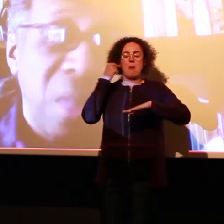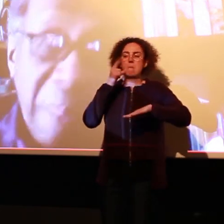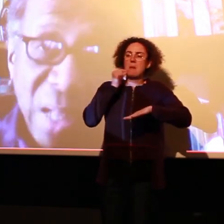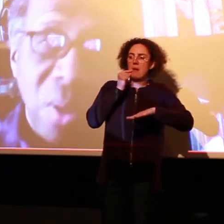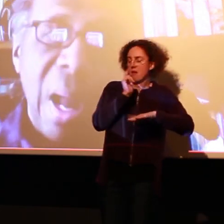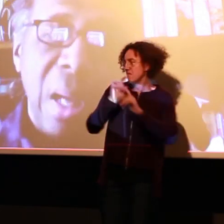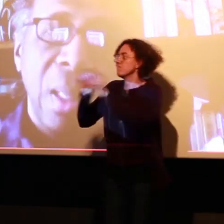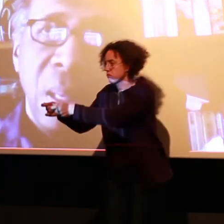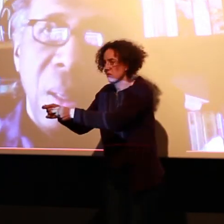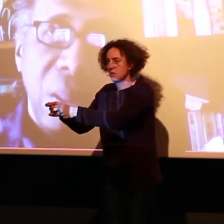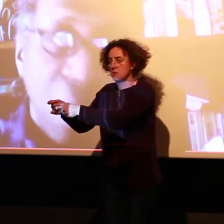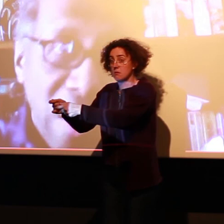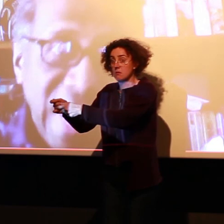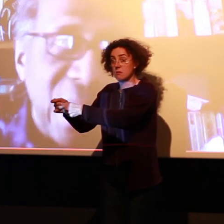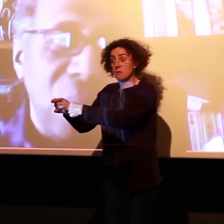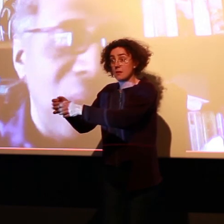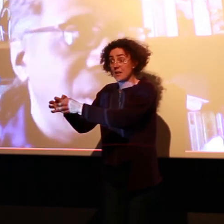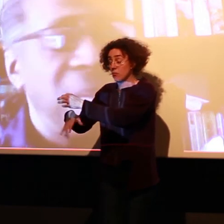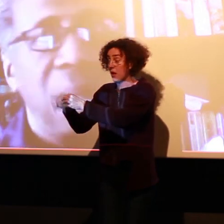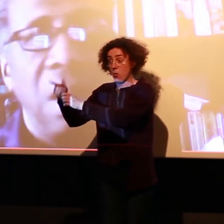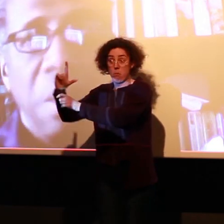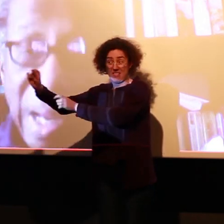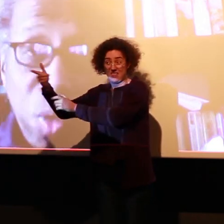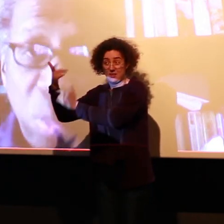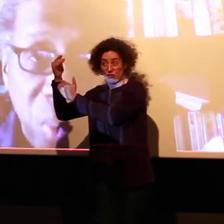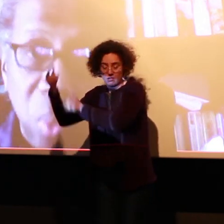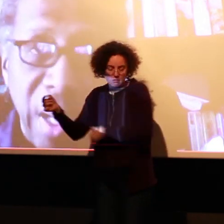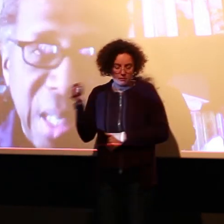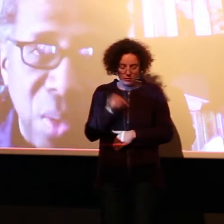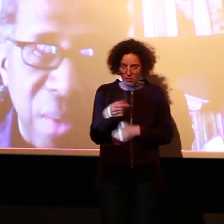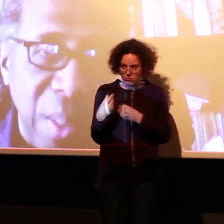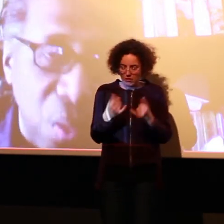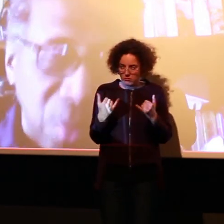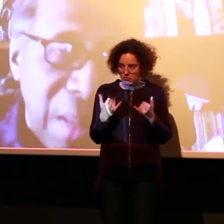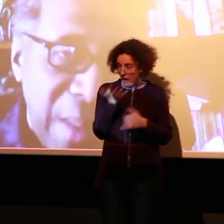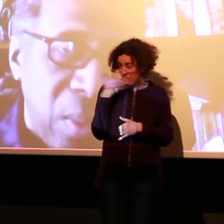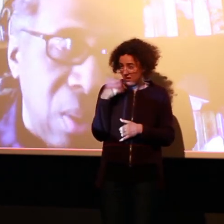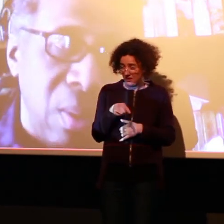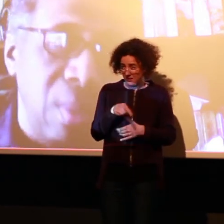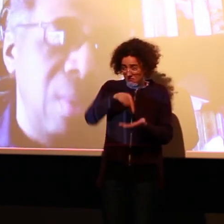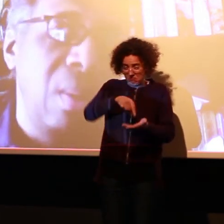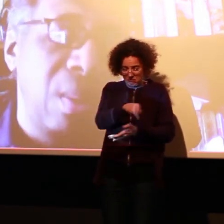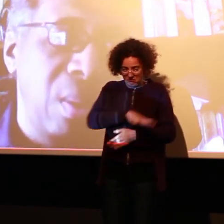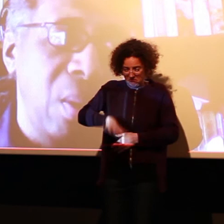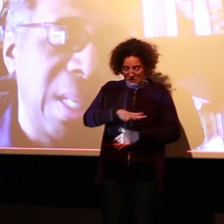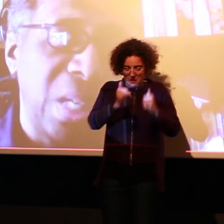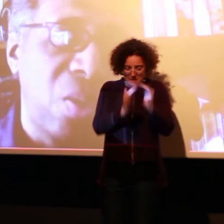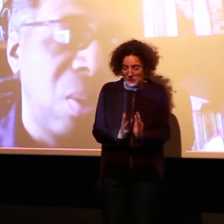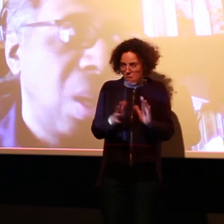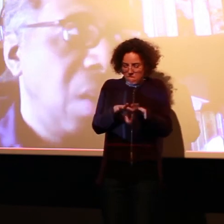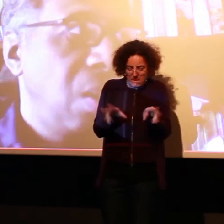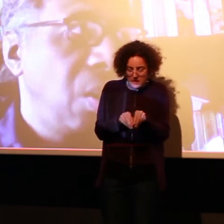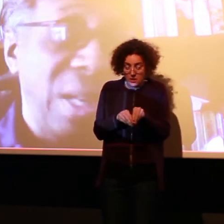de ces personnes-là dans l'organisation de la famille perturbe toute l'organisation de la famille, au-delà même de